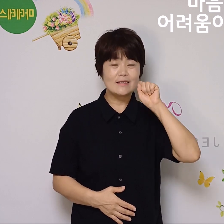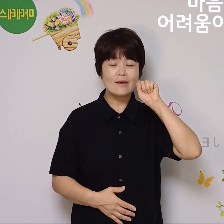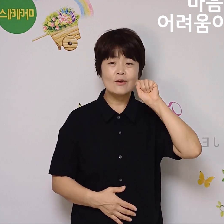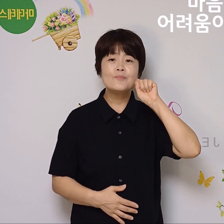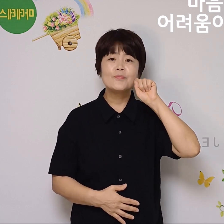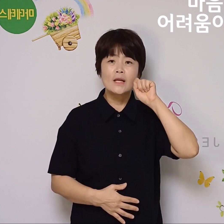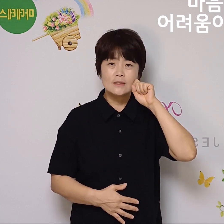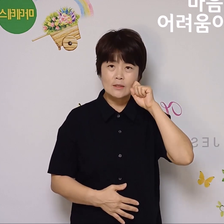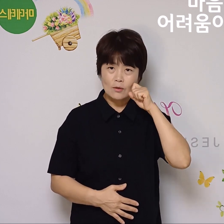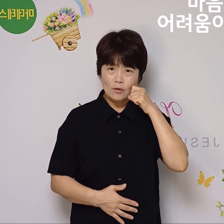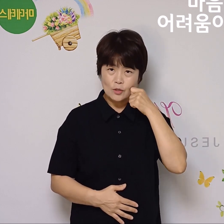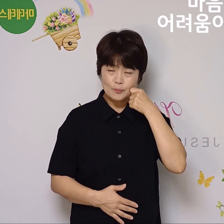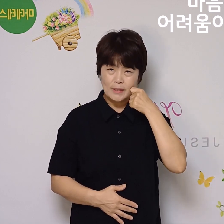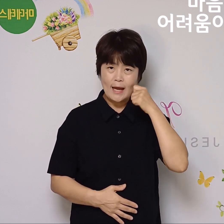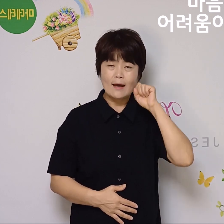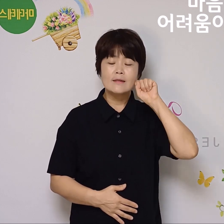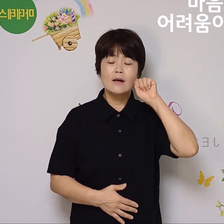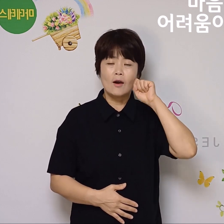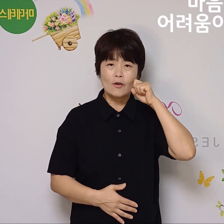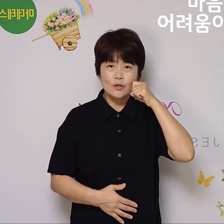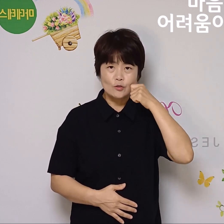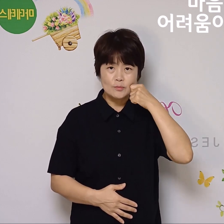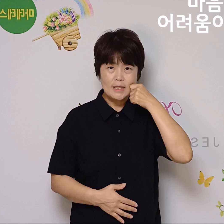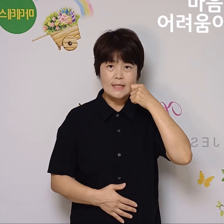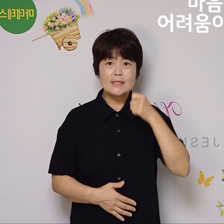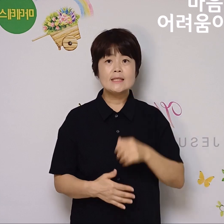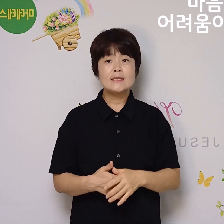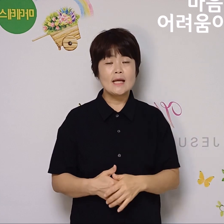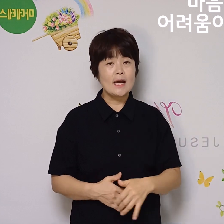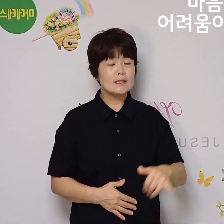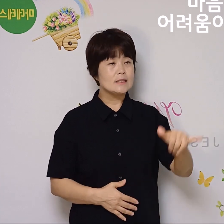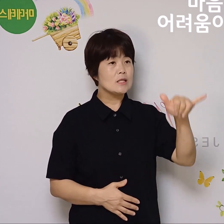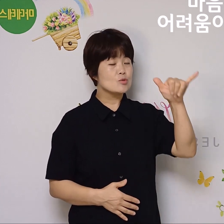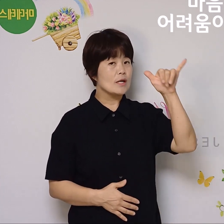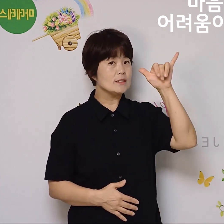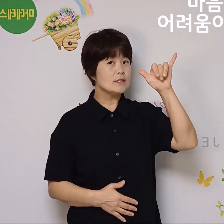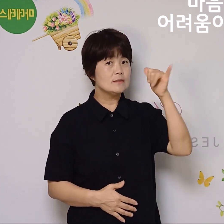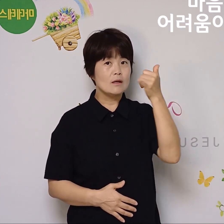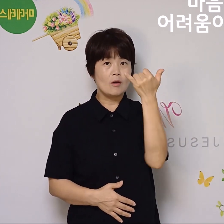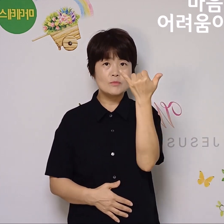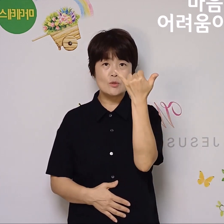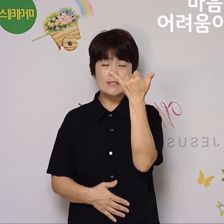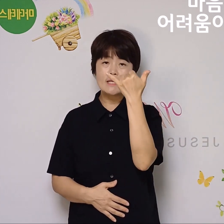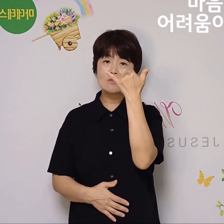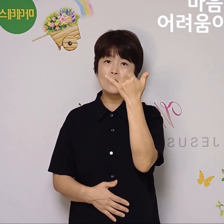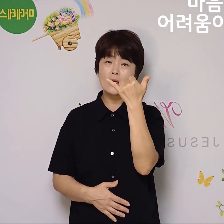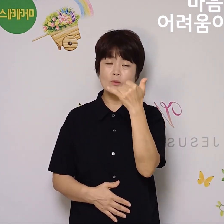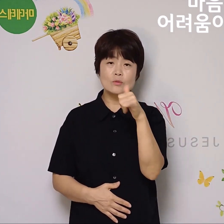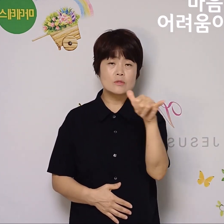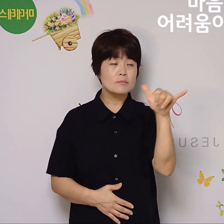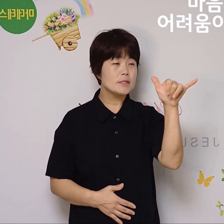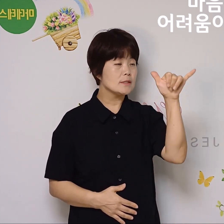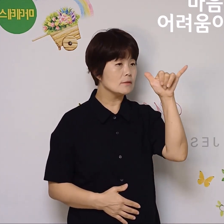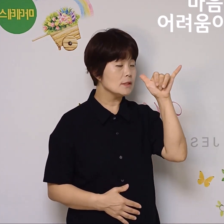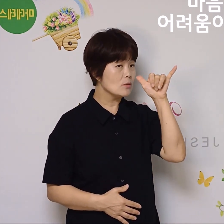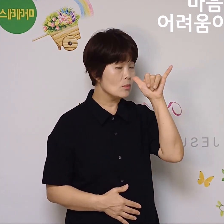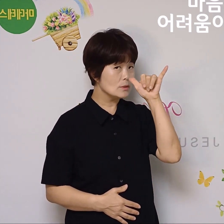아니에요. 그래서 어렵다, 어려움이 있다 수하는 엄지와 새끼손가락 오른손 피신 것을 곳곳에